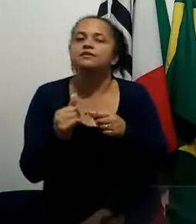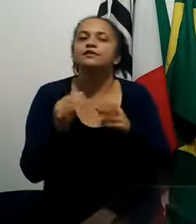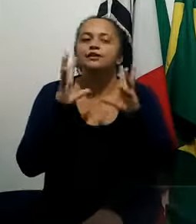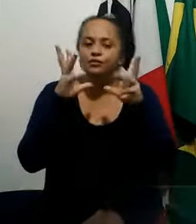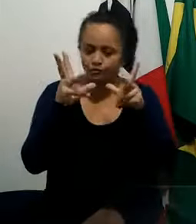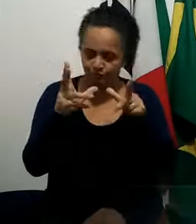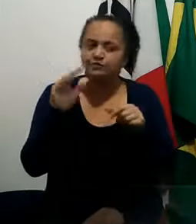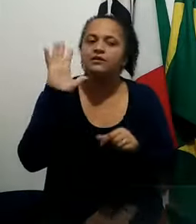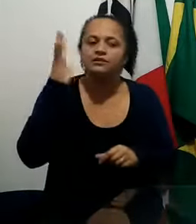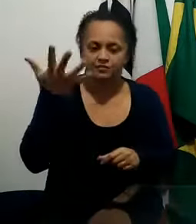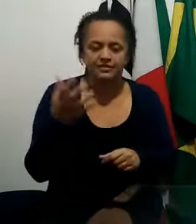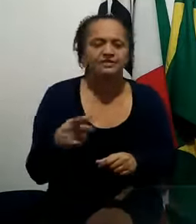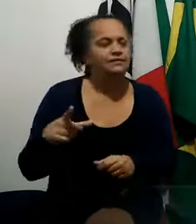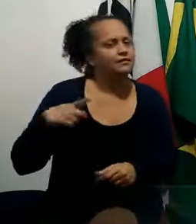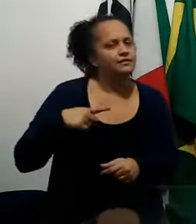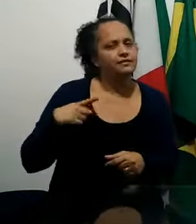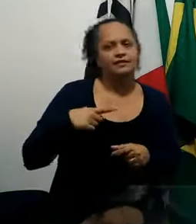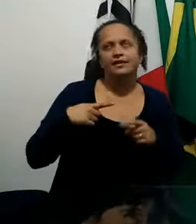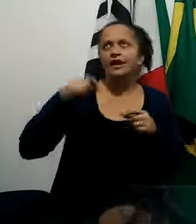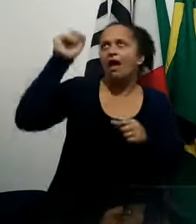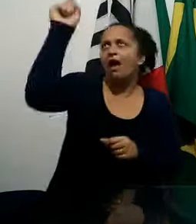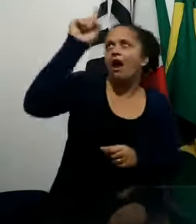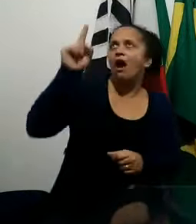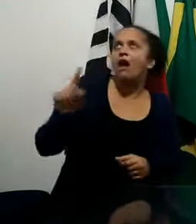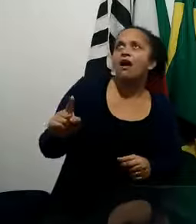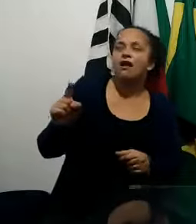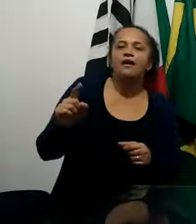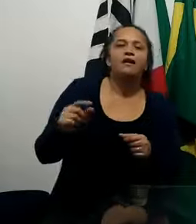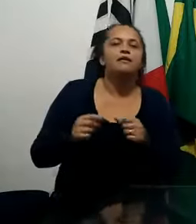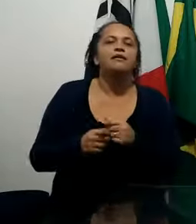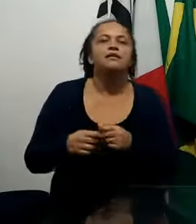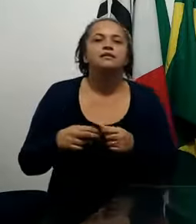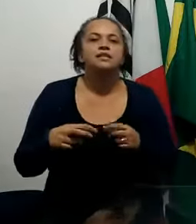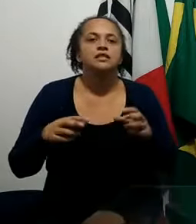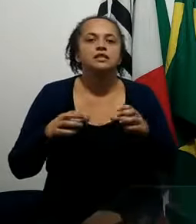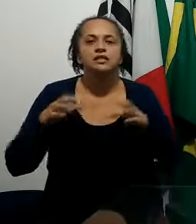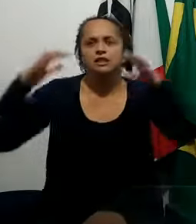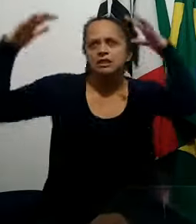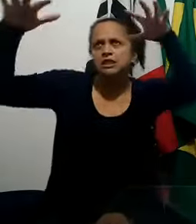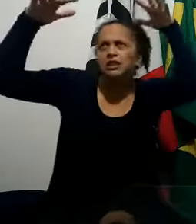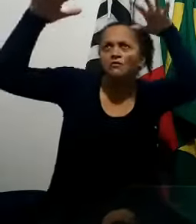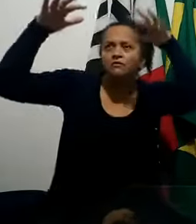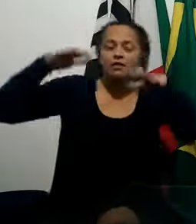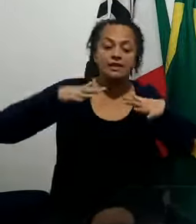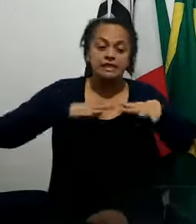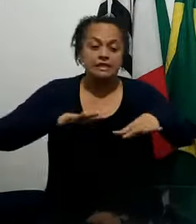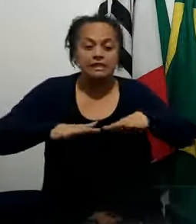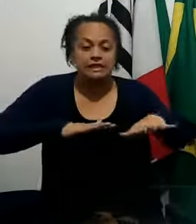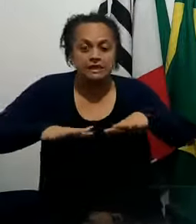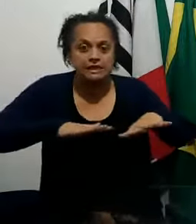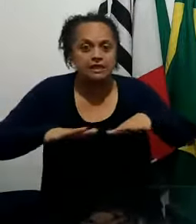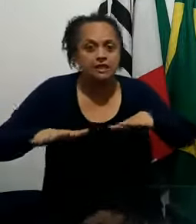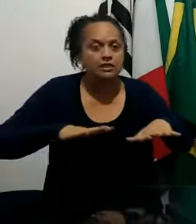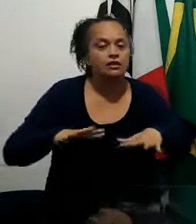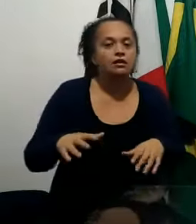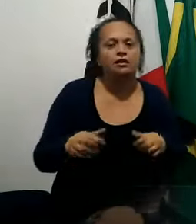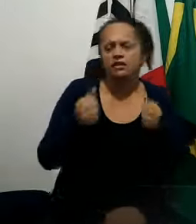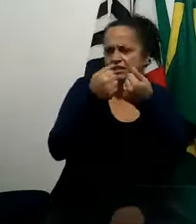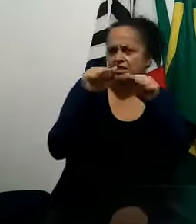e trovões, e um grande terremoto, o maior que já houve, movendo ilhas